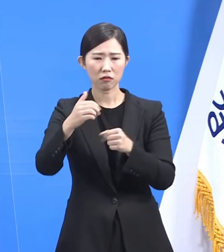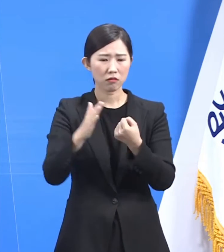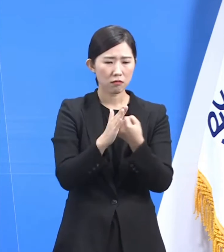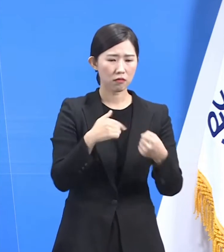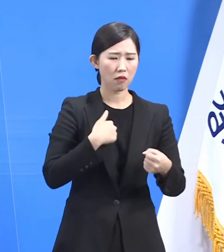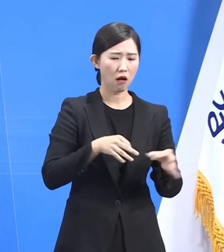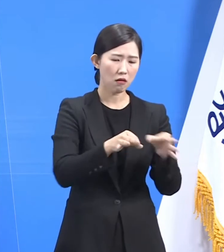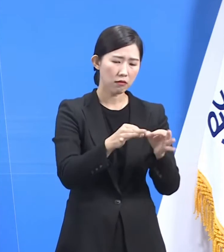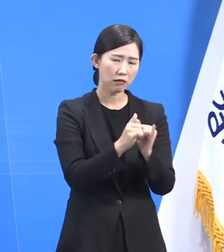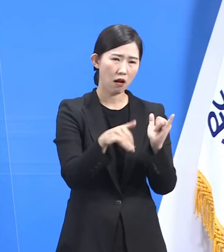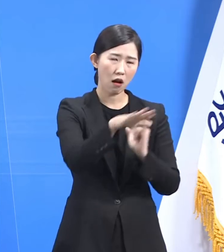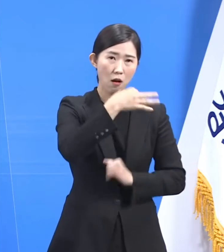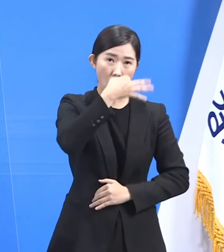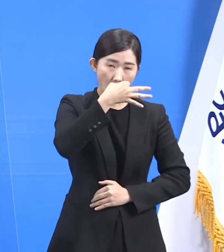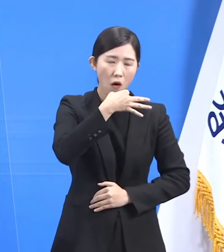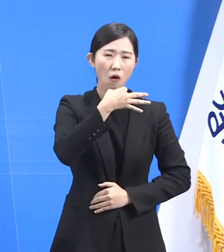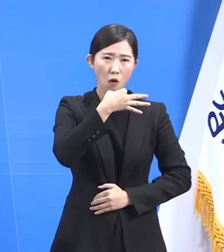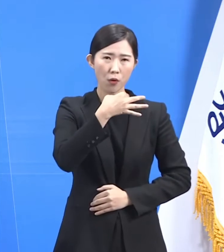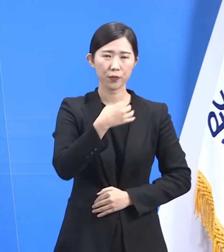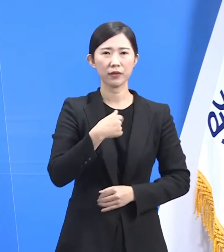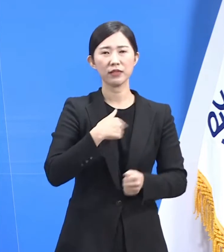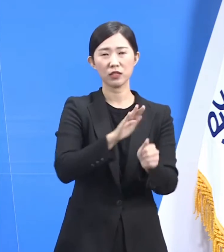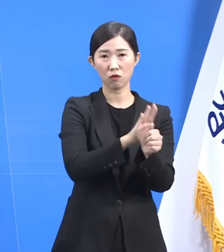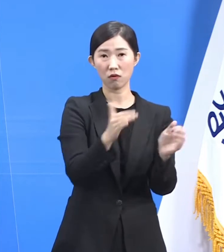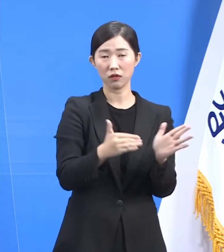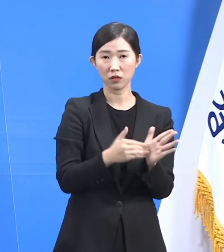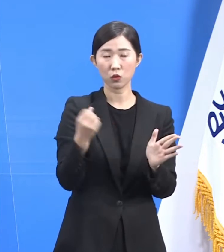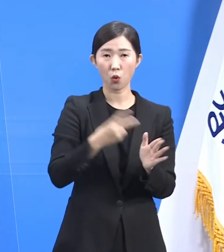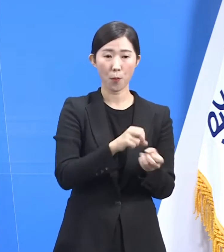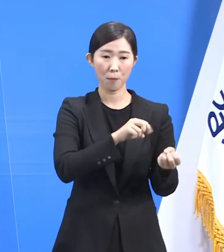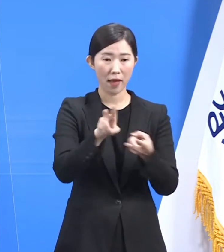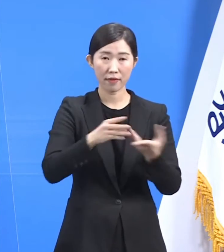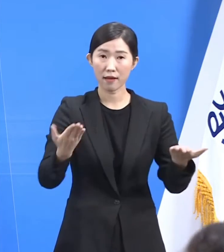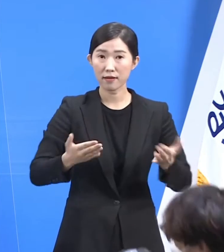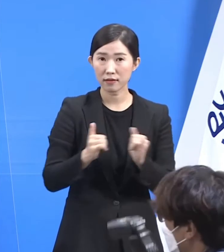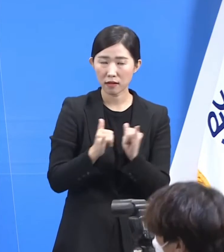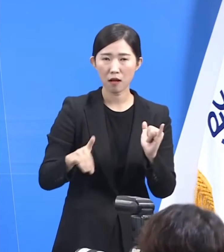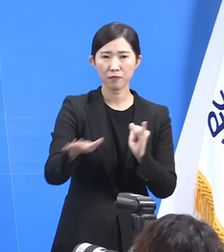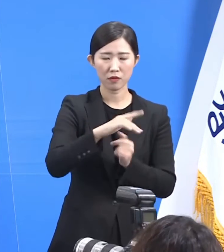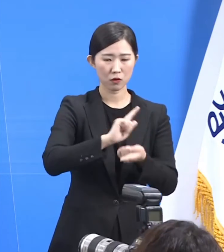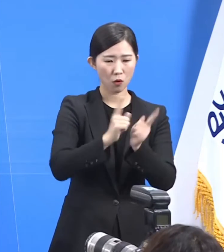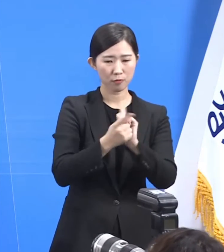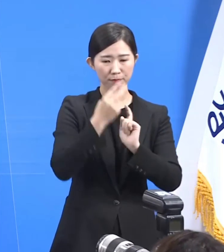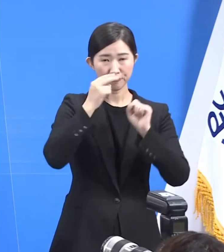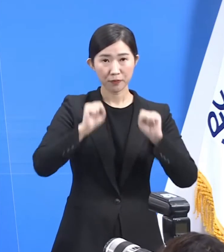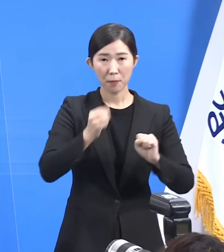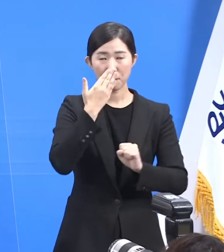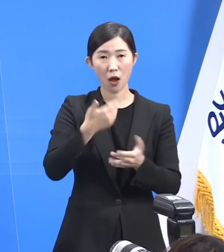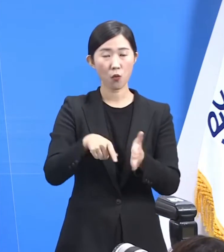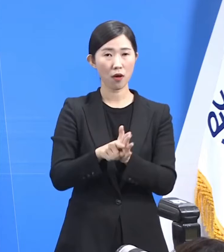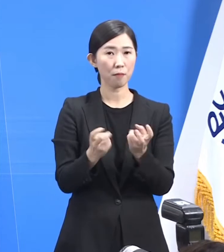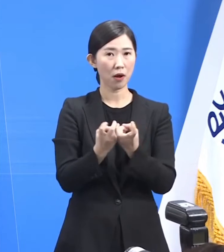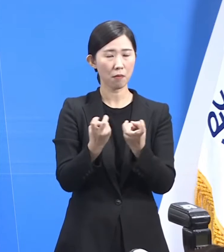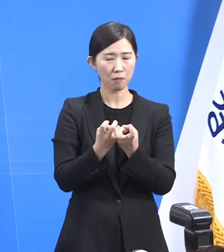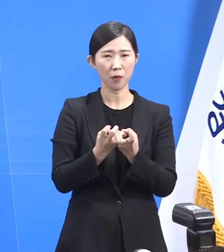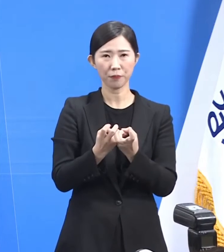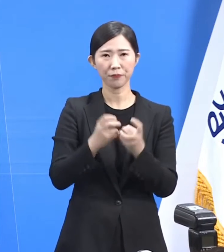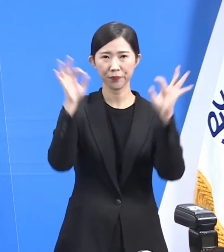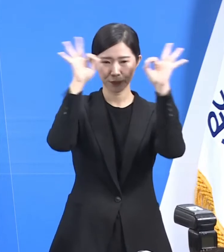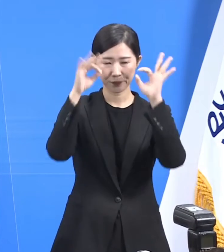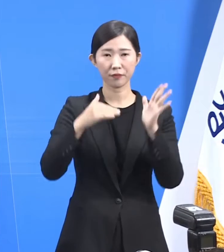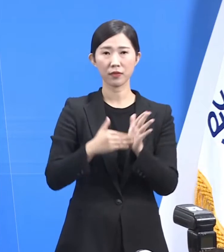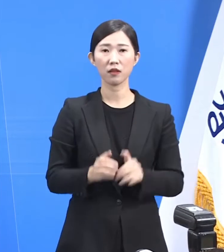물론 배달 플랫폼 노동자가 상생할 수 있는 길을 열었습니다. 비정규직